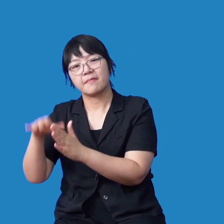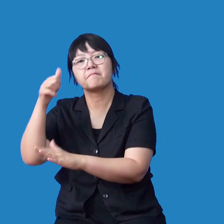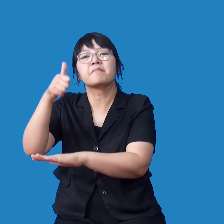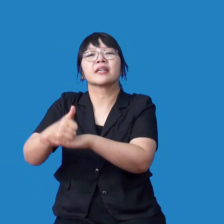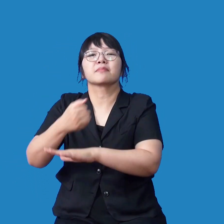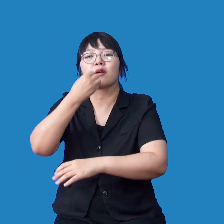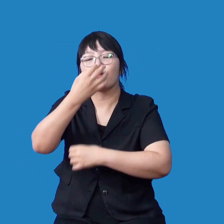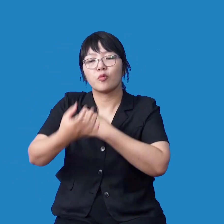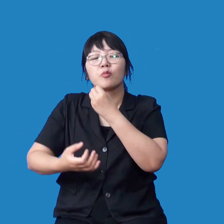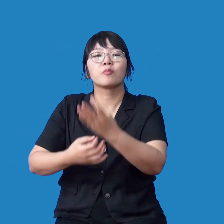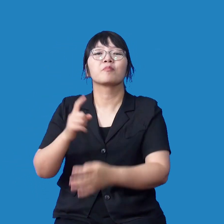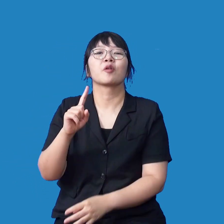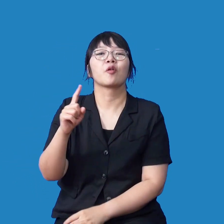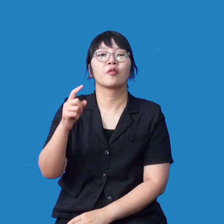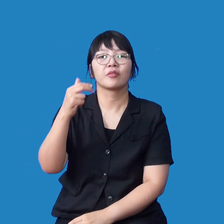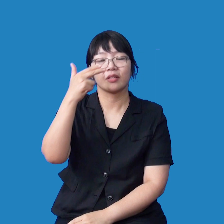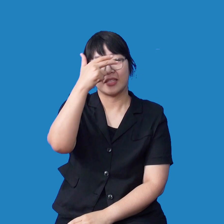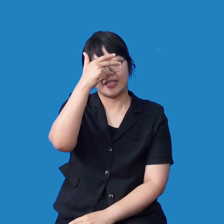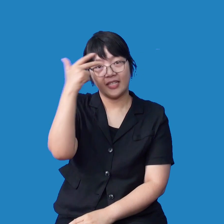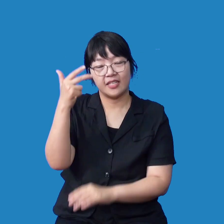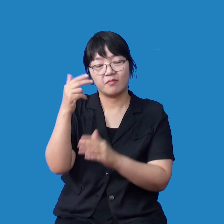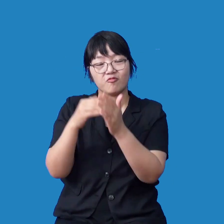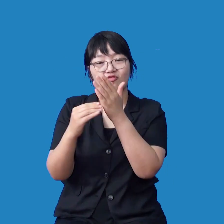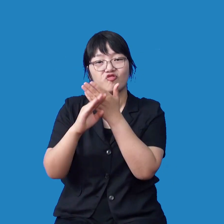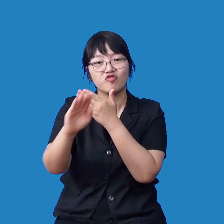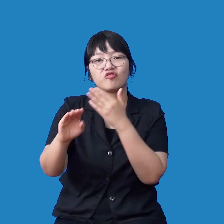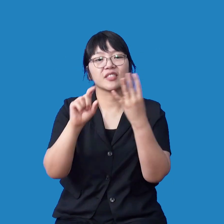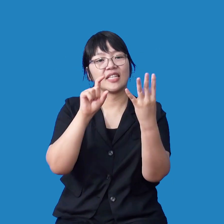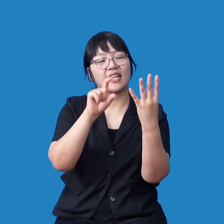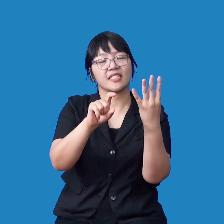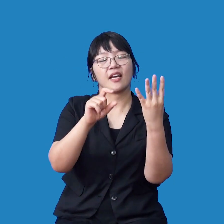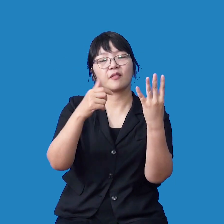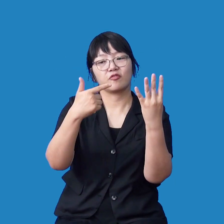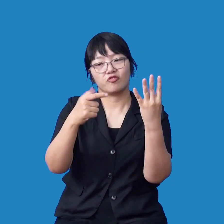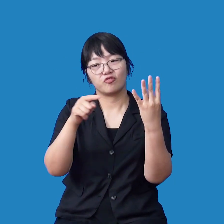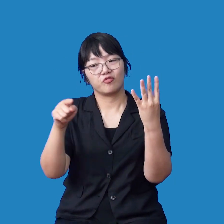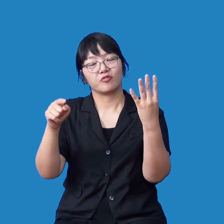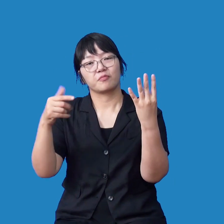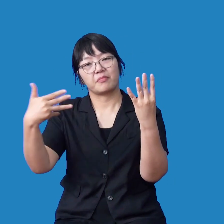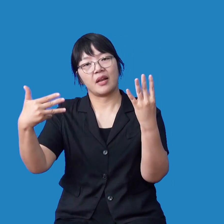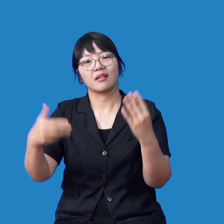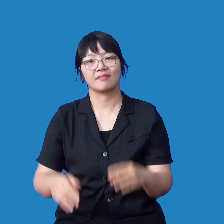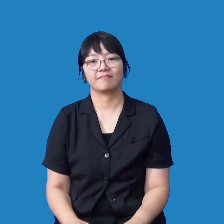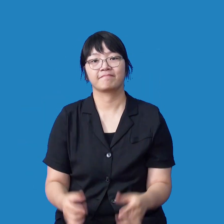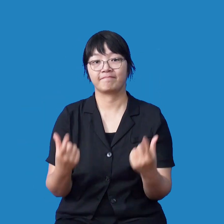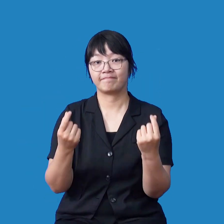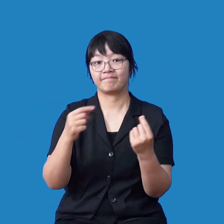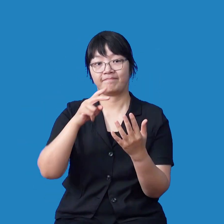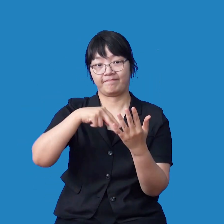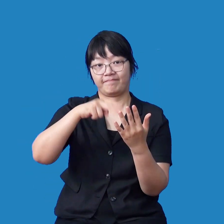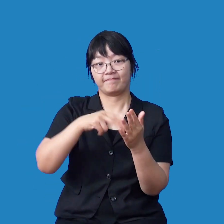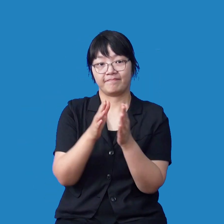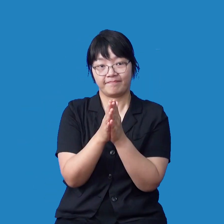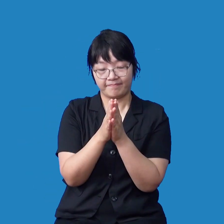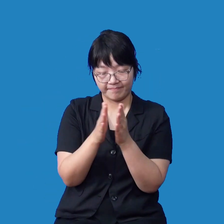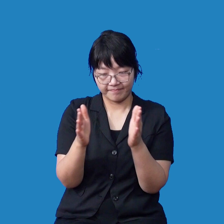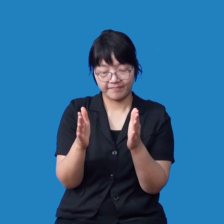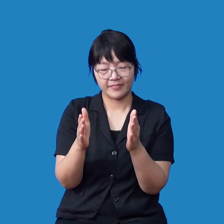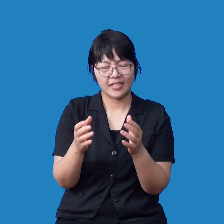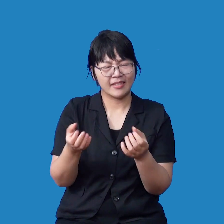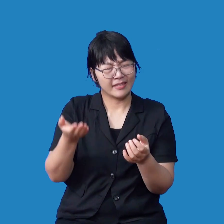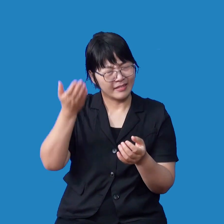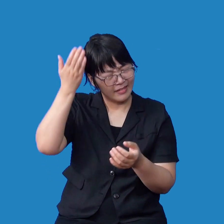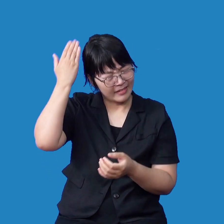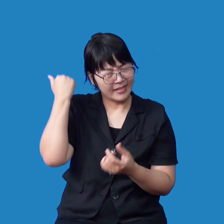고백입니다. 디모데 후서 4장 6절이야 8절의 말씀입니다. 같이 읽습니다. 시작.